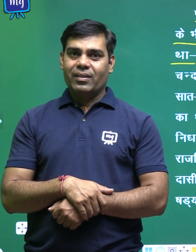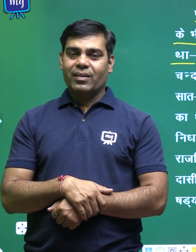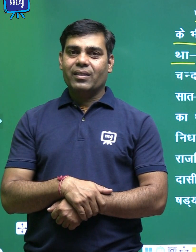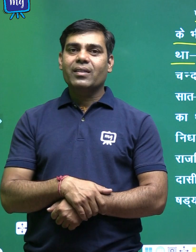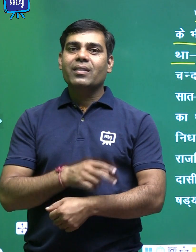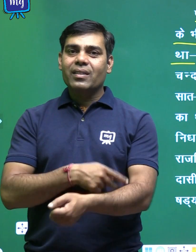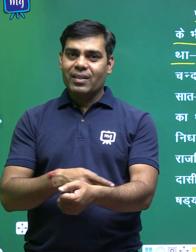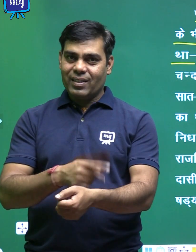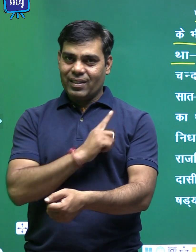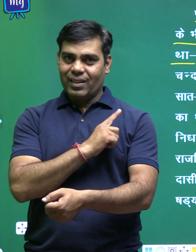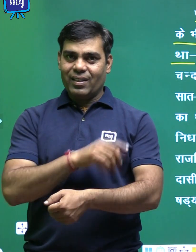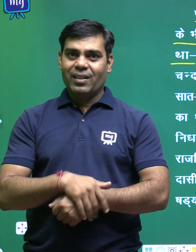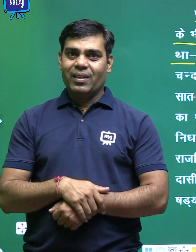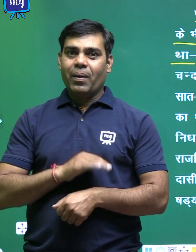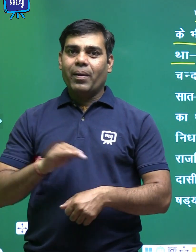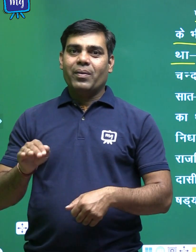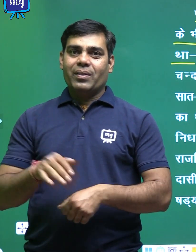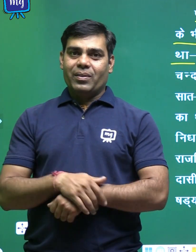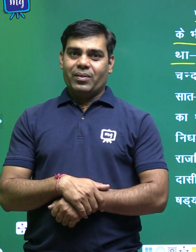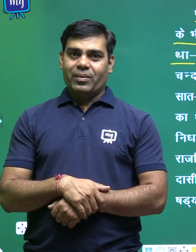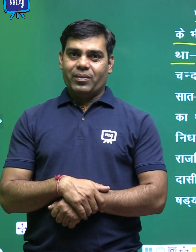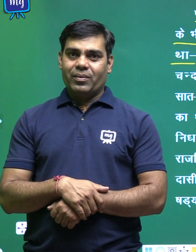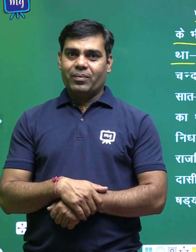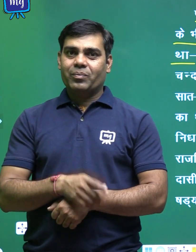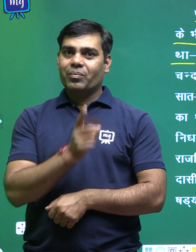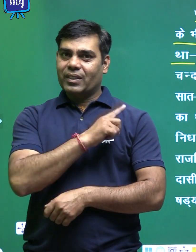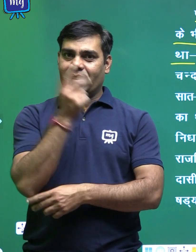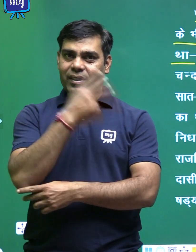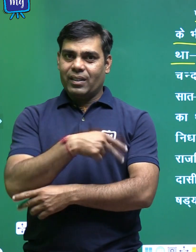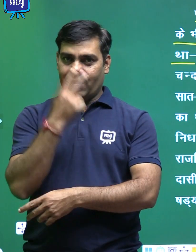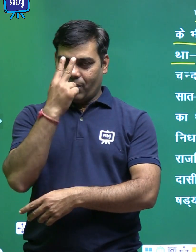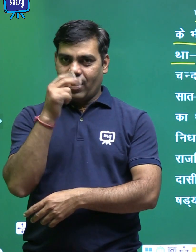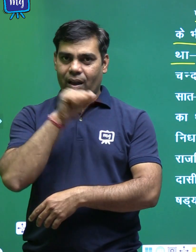चंदन। प्यारे बच्चों, इस चित्र में आप